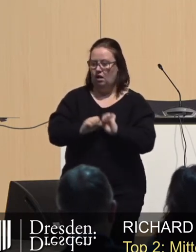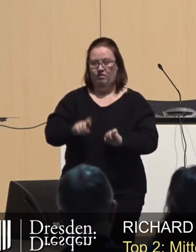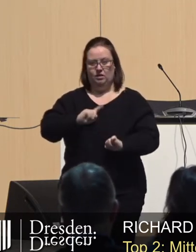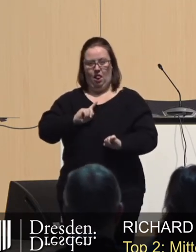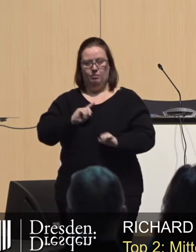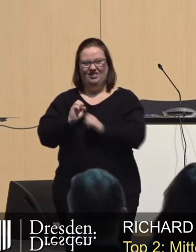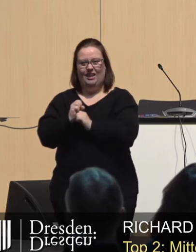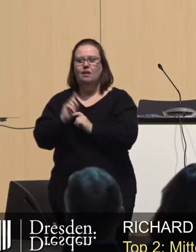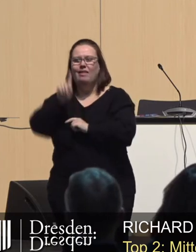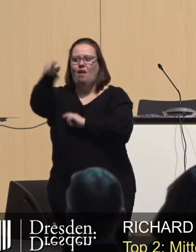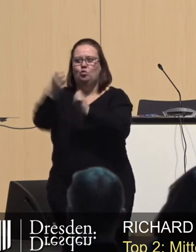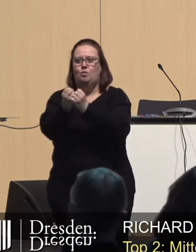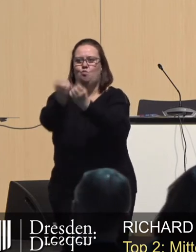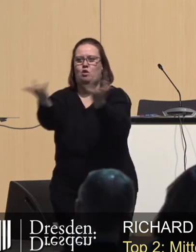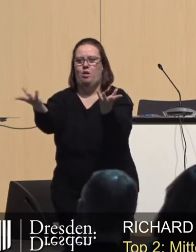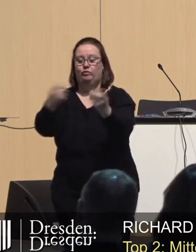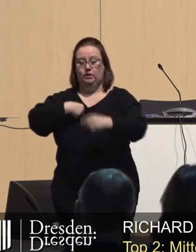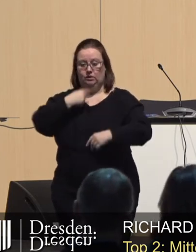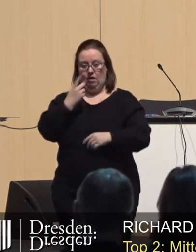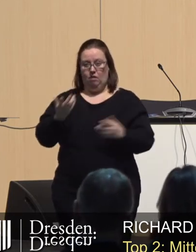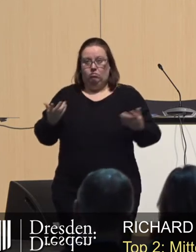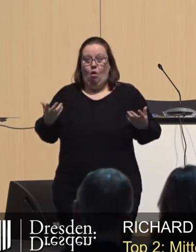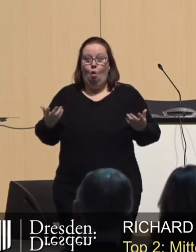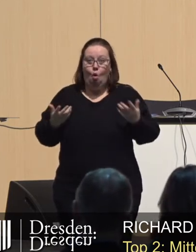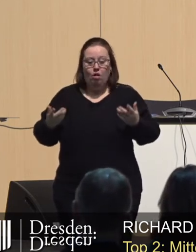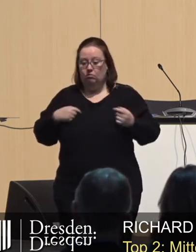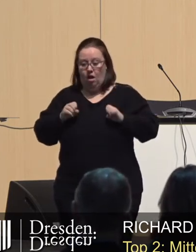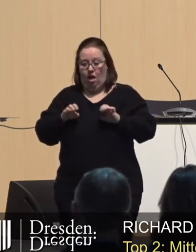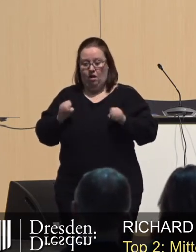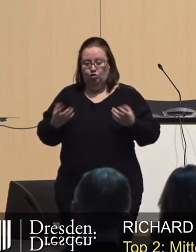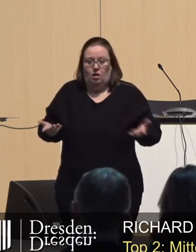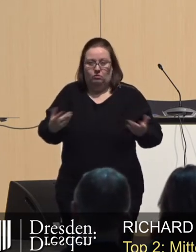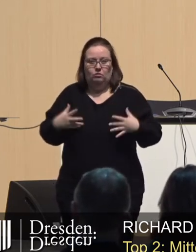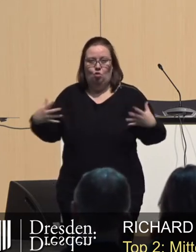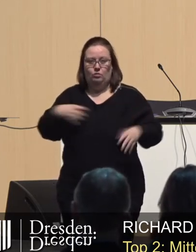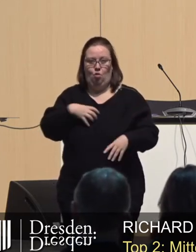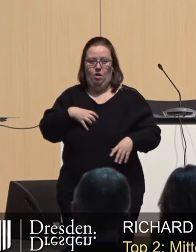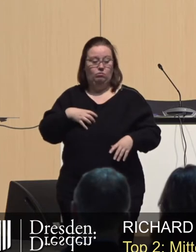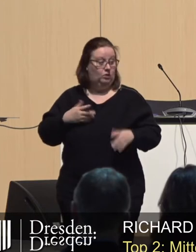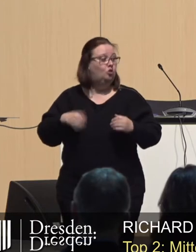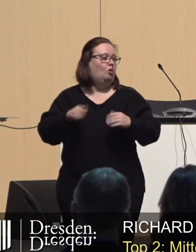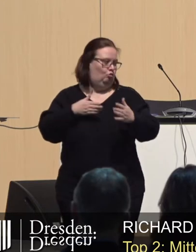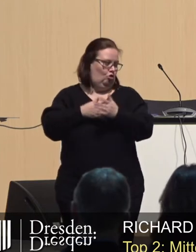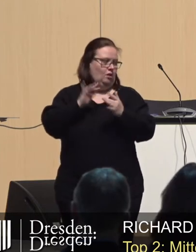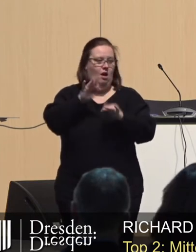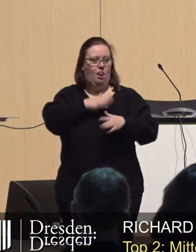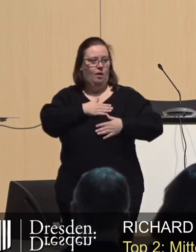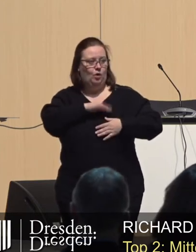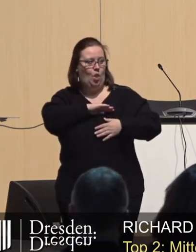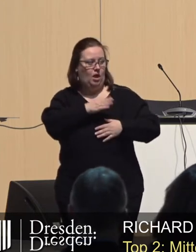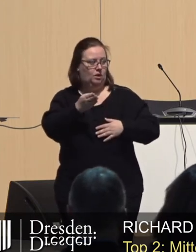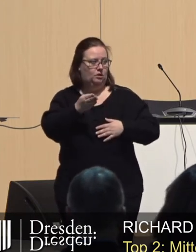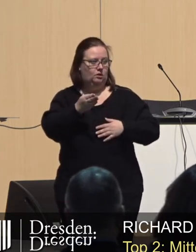die Multiplikatoren nach draußen und wenn wir es nicht erklären können, dann haben wir ein riesengroßes Problem. Ich komme zum Schluss. Liebe Kolleginnen und